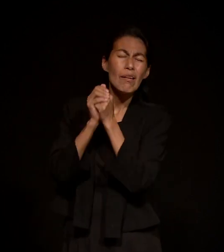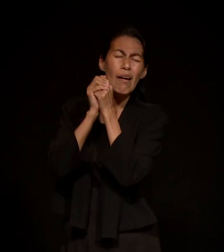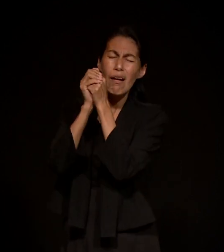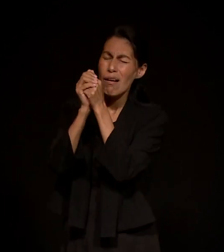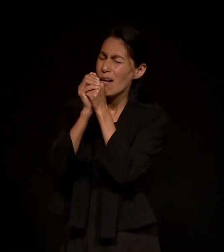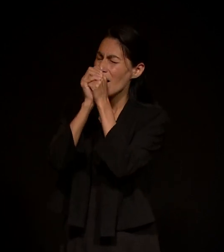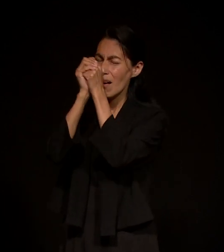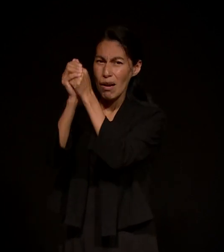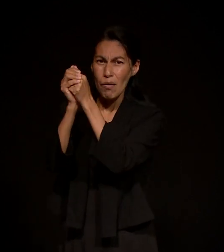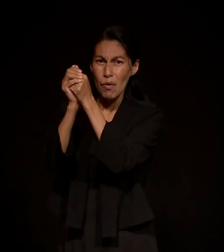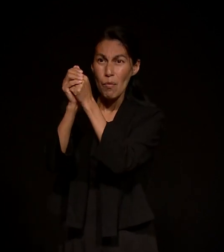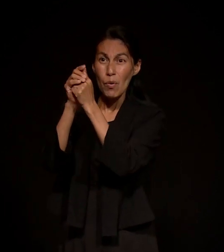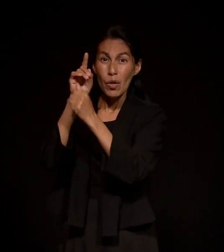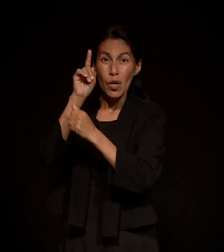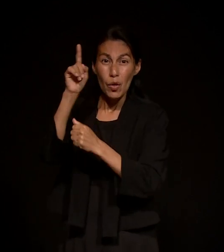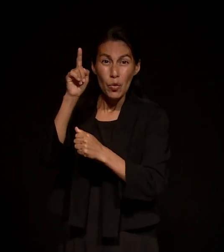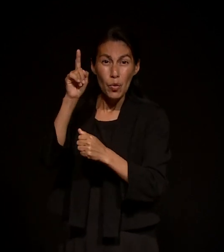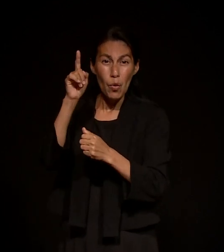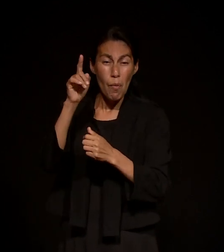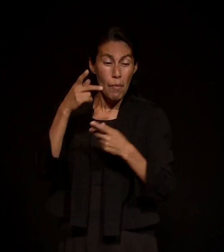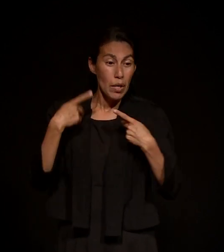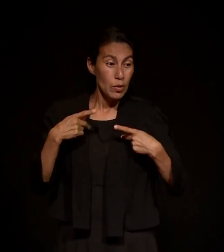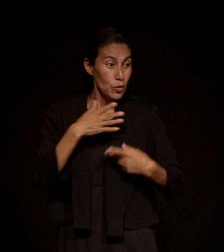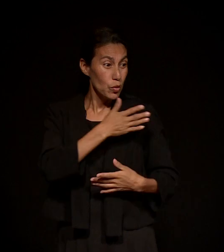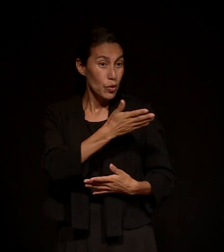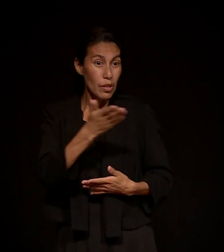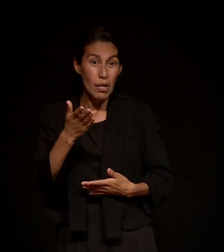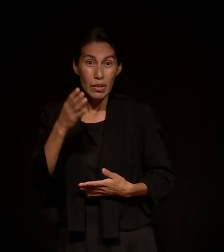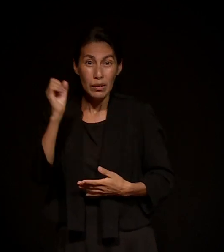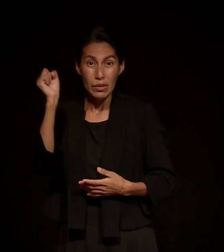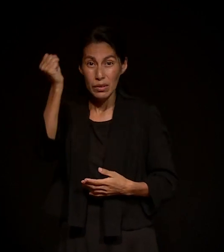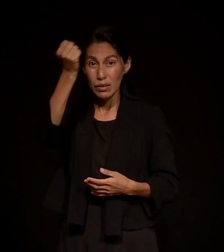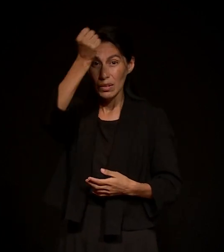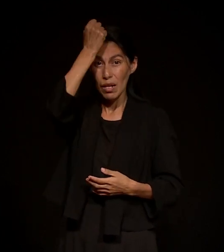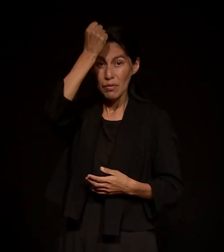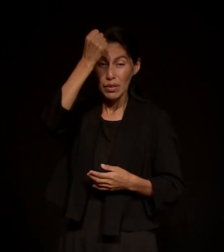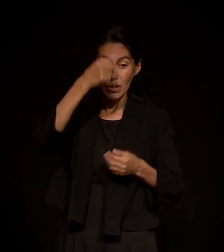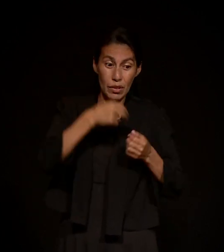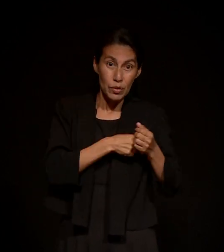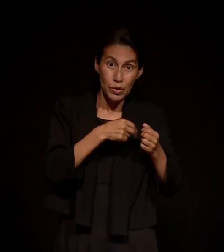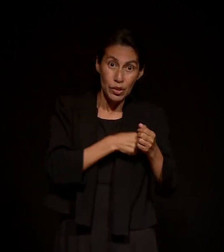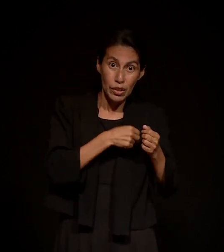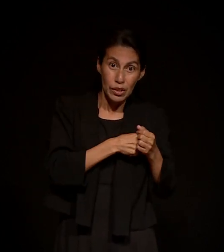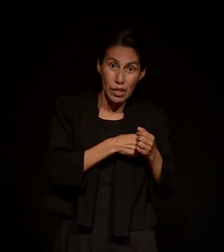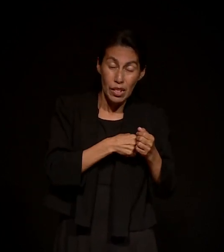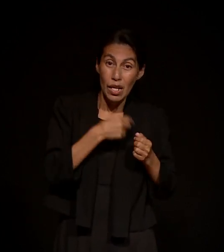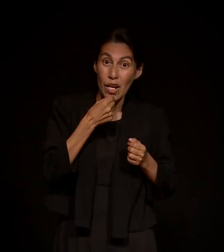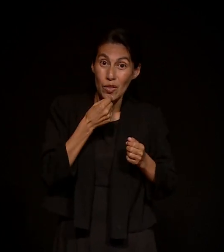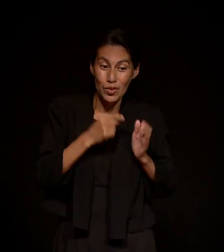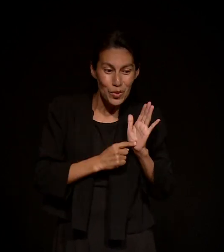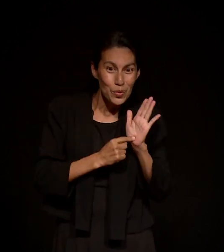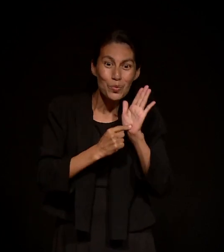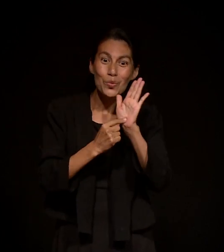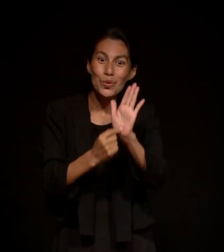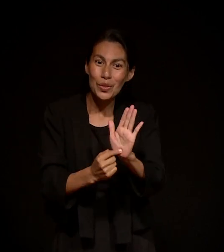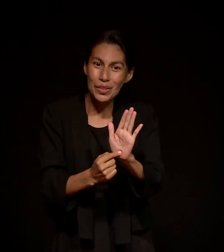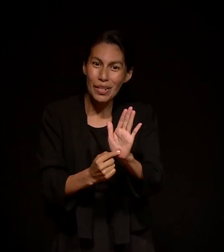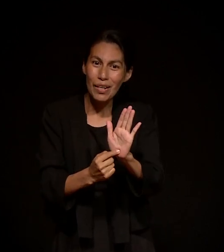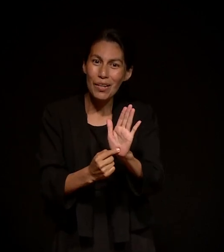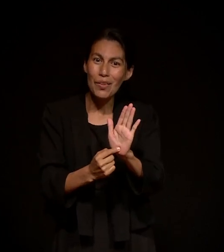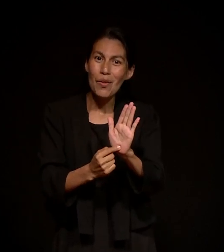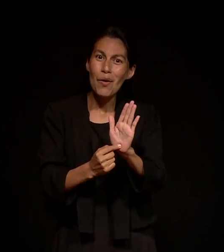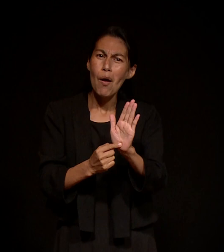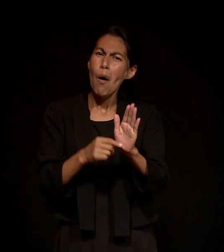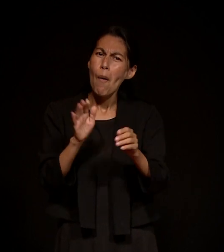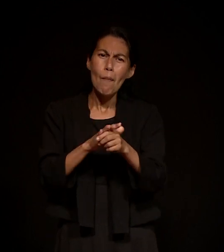Porque escondiste estas cosas de los sabios y entendidos, y los has revelado a los niños. Sí, oh